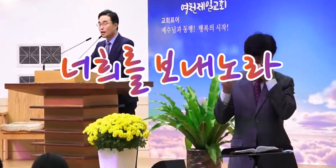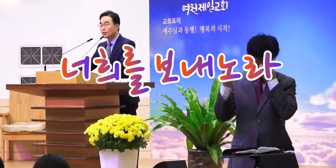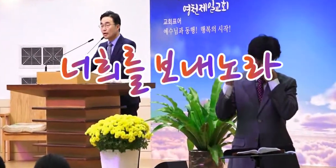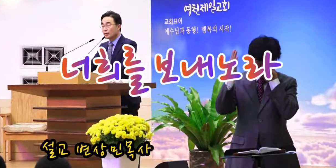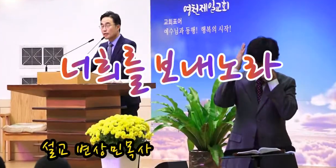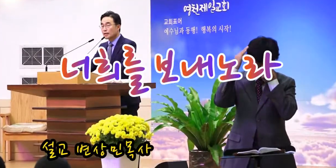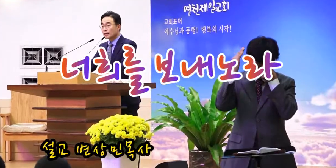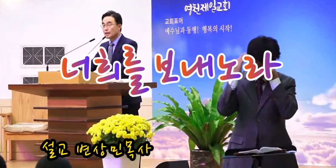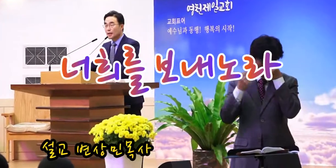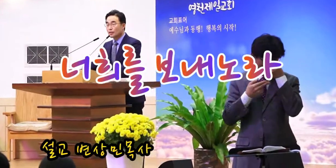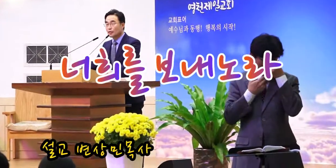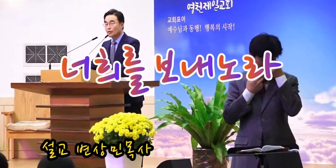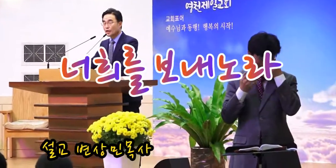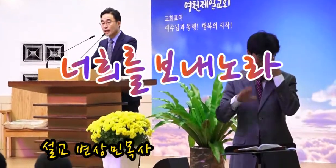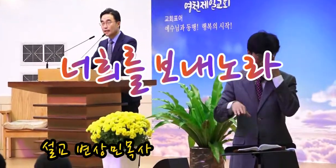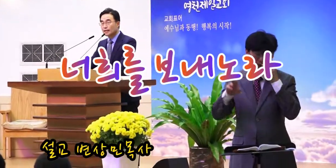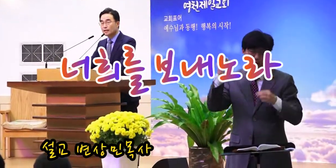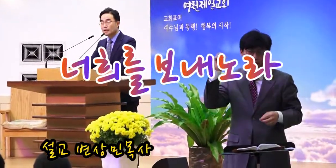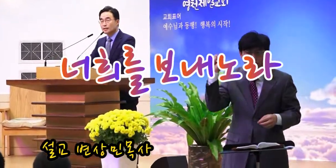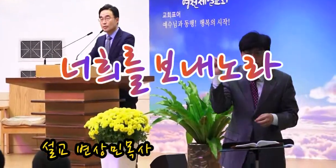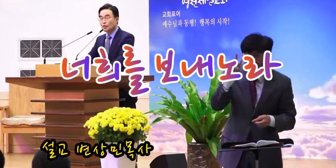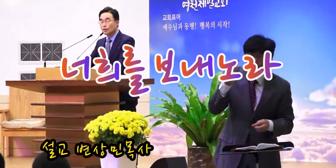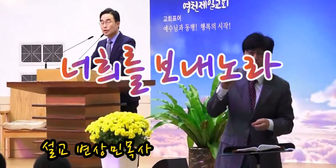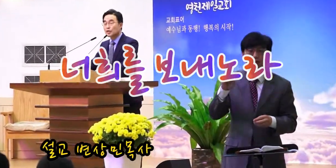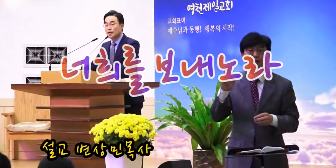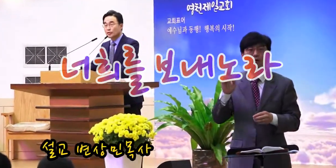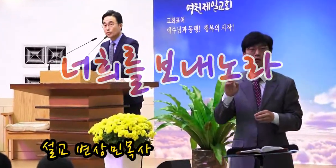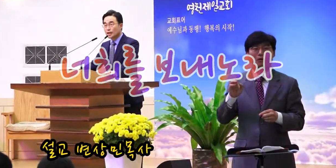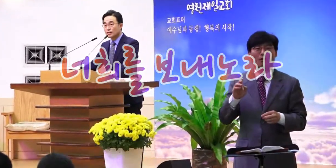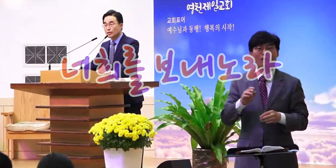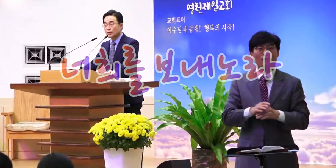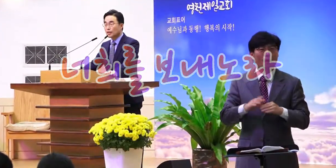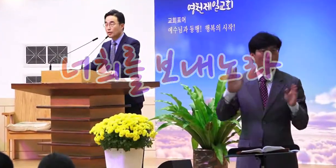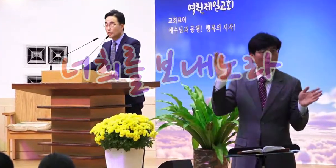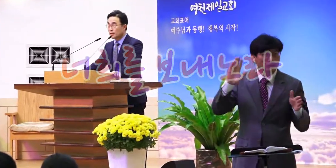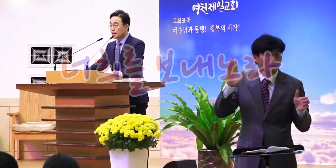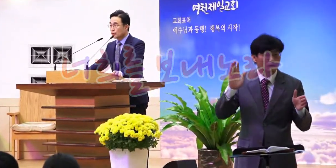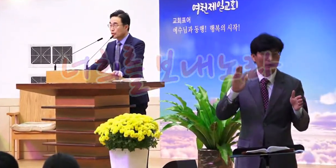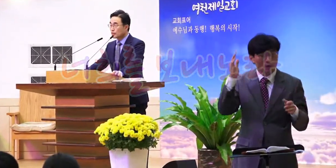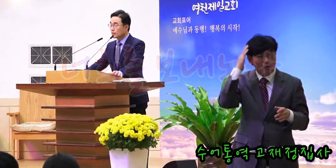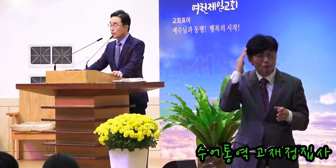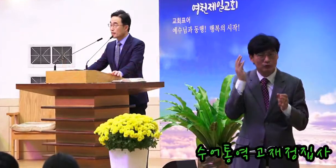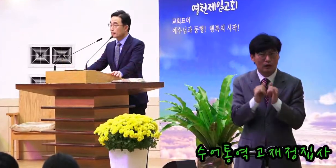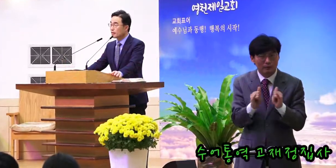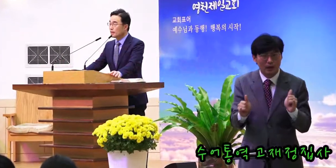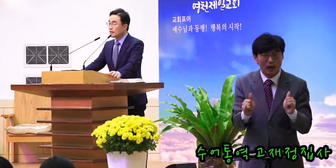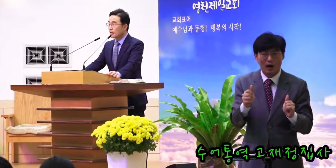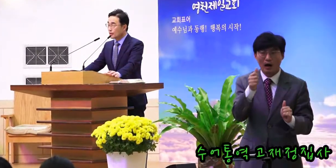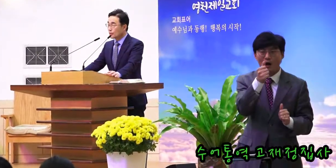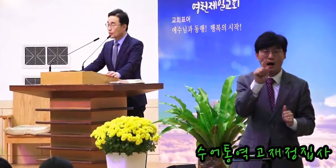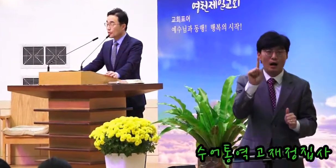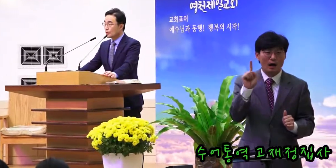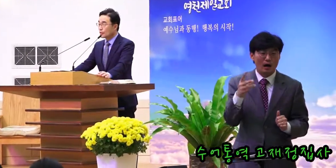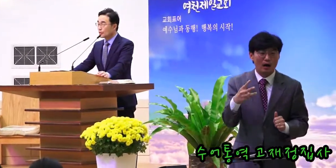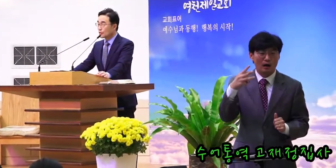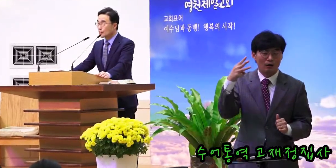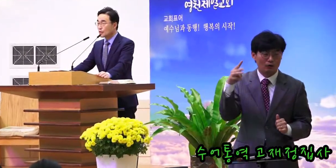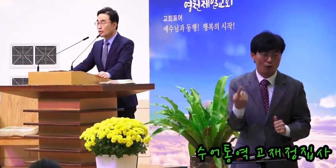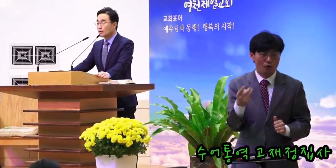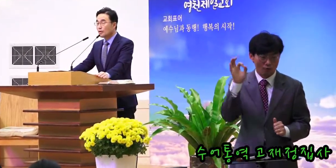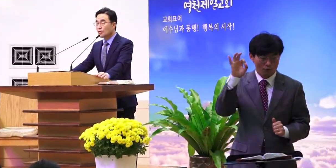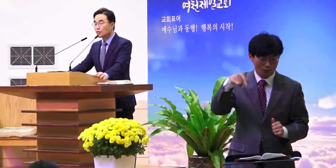땅에도 이 할로윈데이가 굉장히 인기가 많고 어린아이들, 미취학 아동들까지도요. 어린이집, 유치원에서부터 해서 학교도